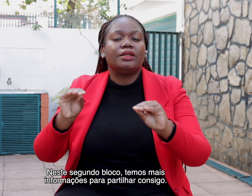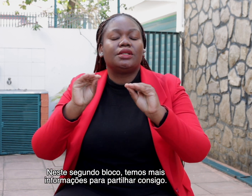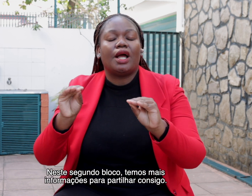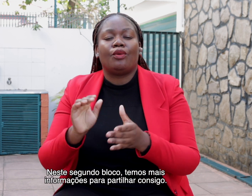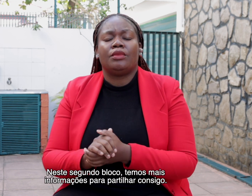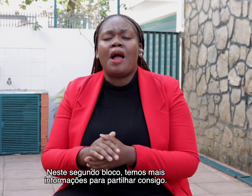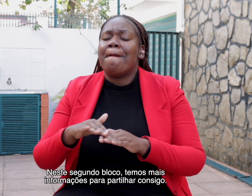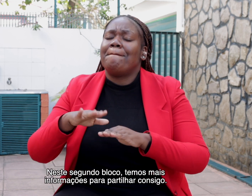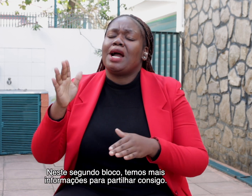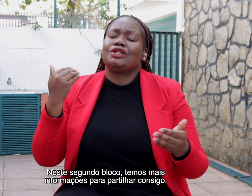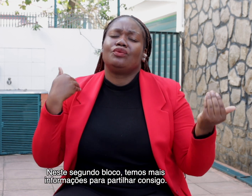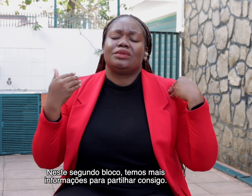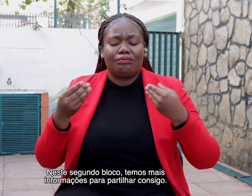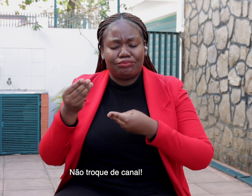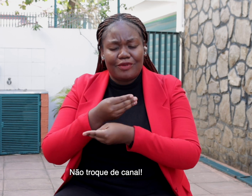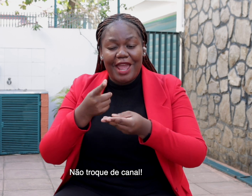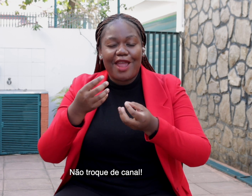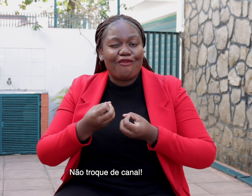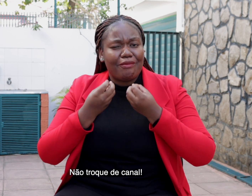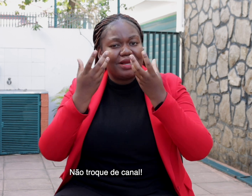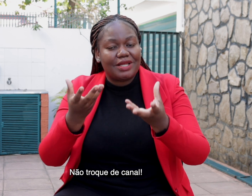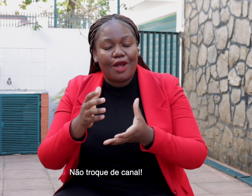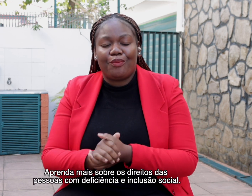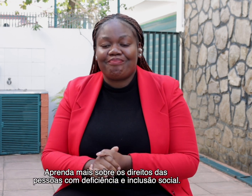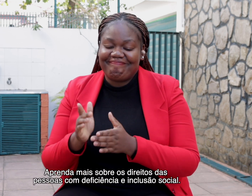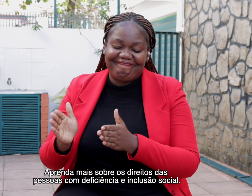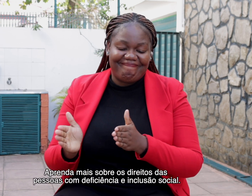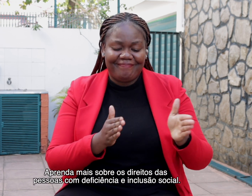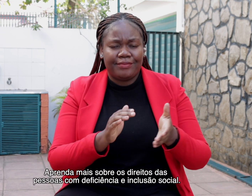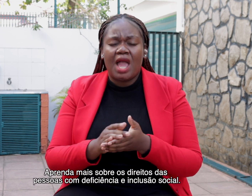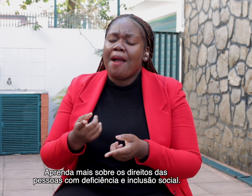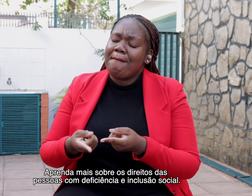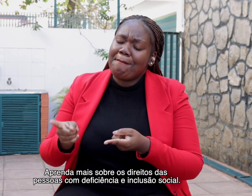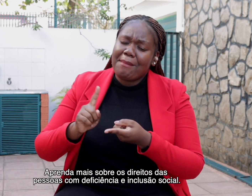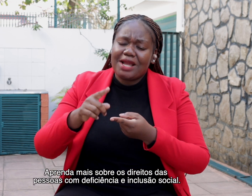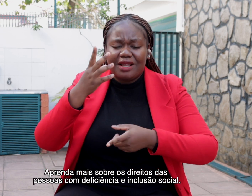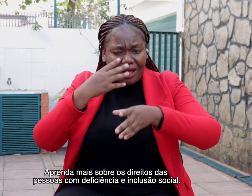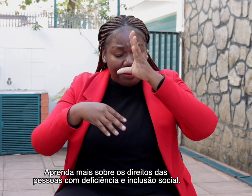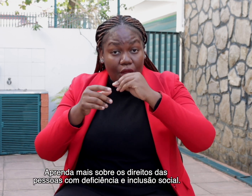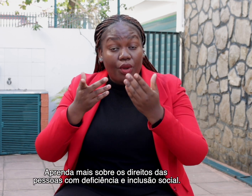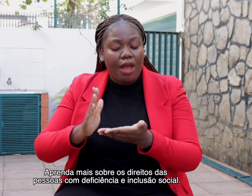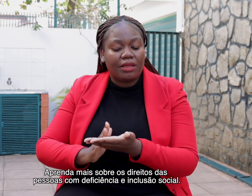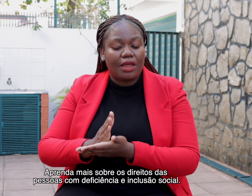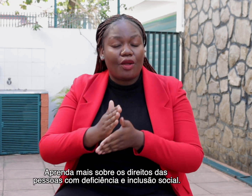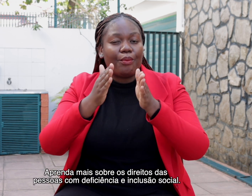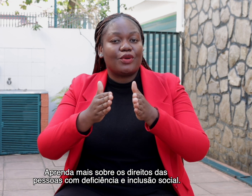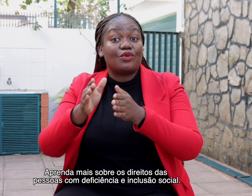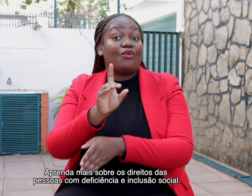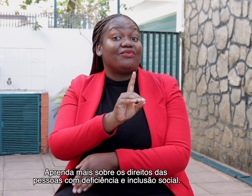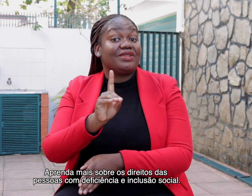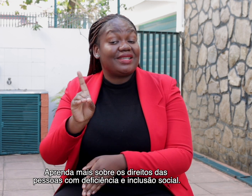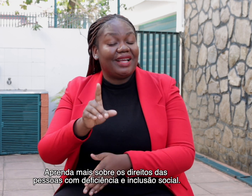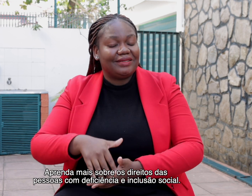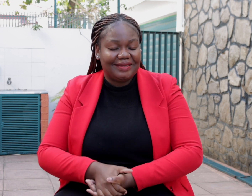mais informações para partilhar consigo. Não troque de canal, aprenda mais sobre os direitos das pessoas com deficiência e